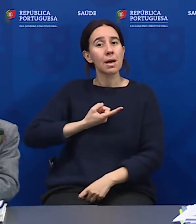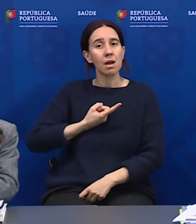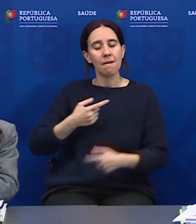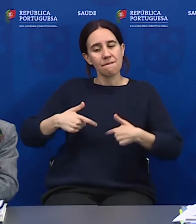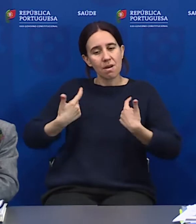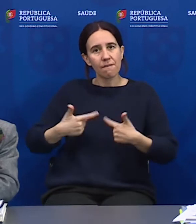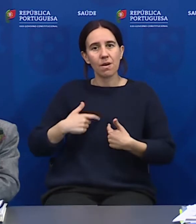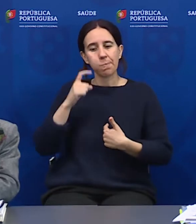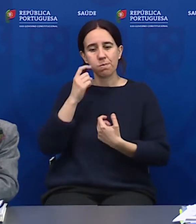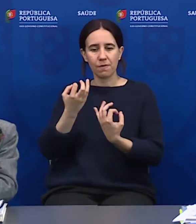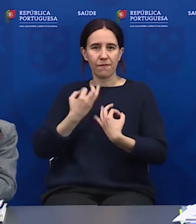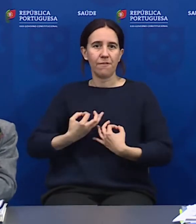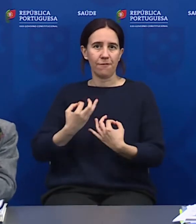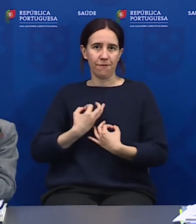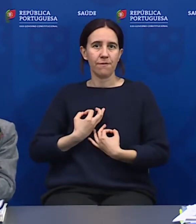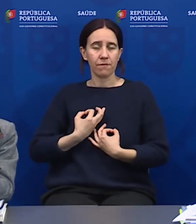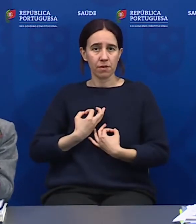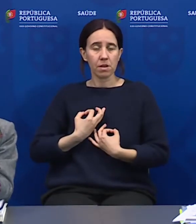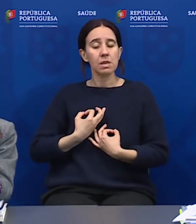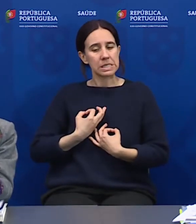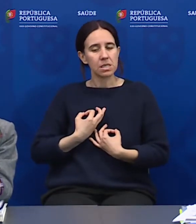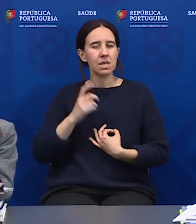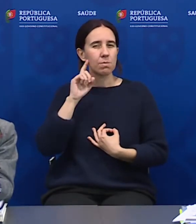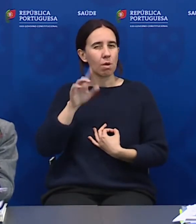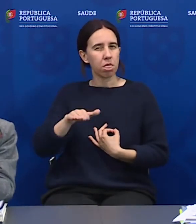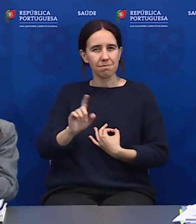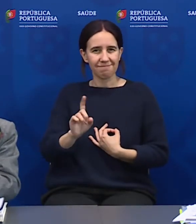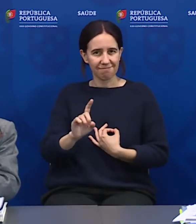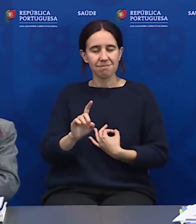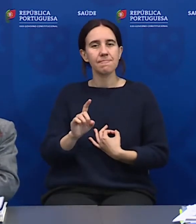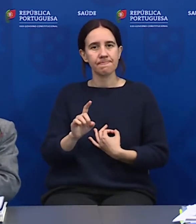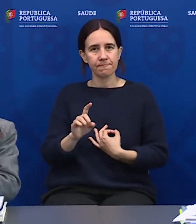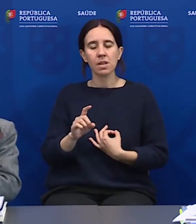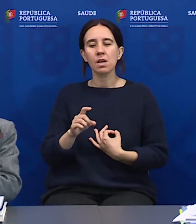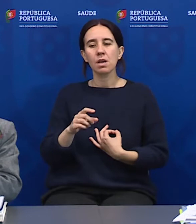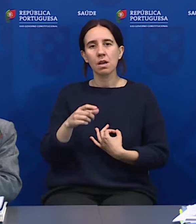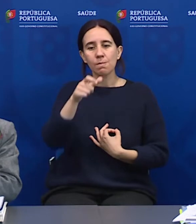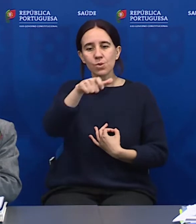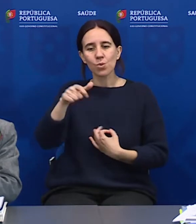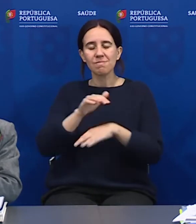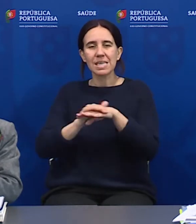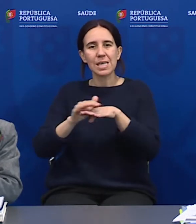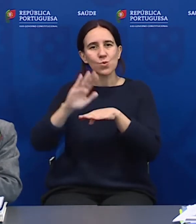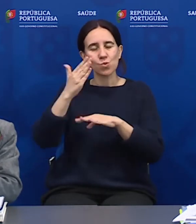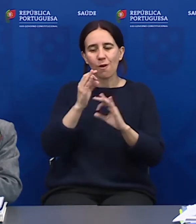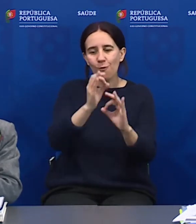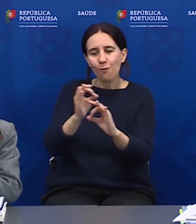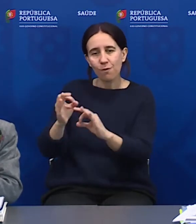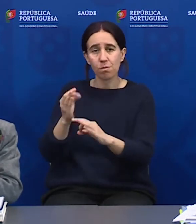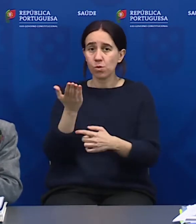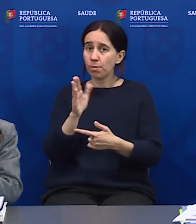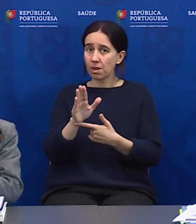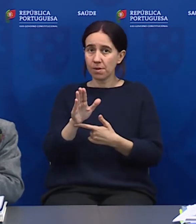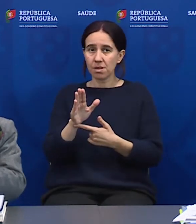própria autoproteção e, não menos importante, a proteção dos que nos são mais queridos,